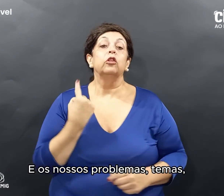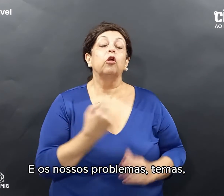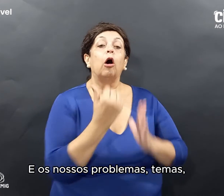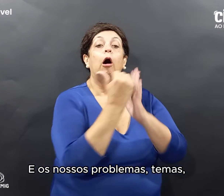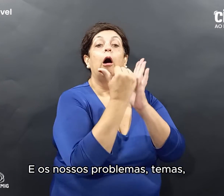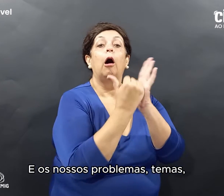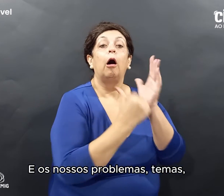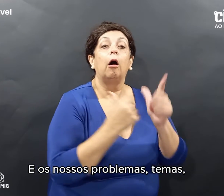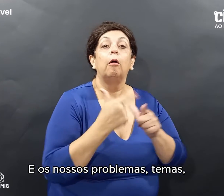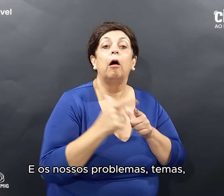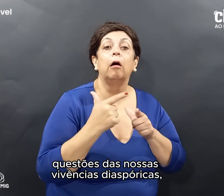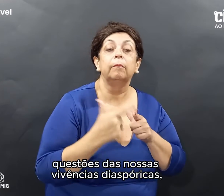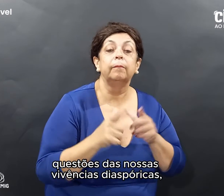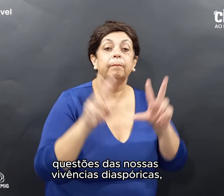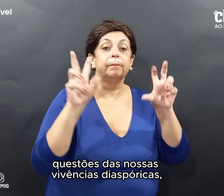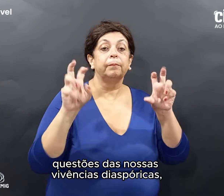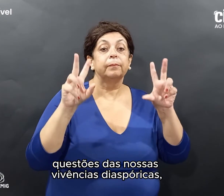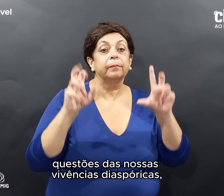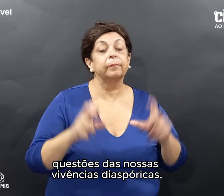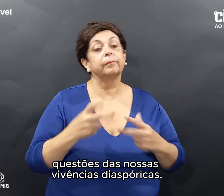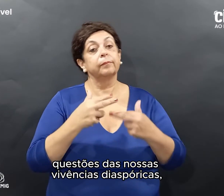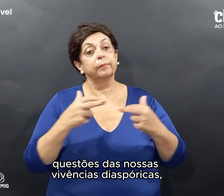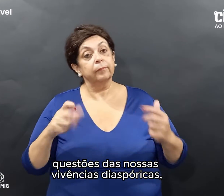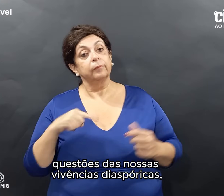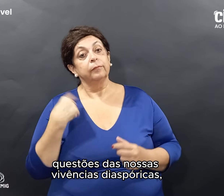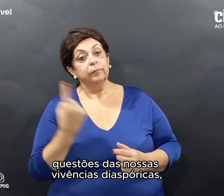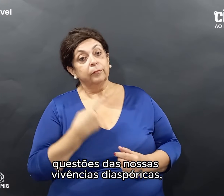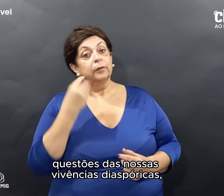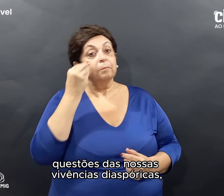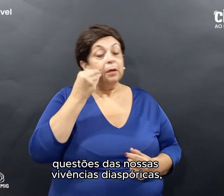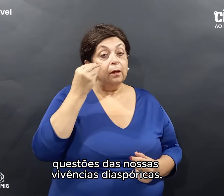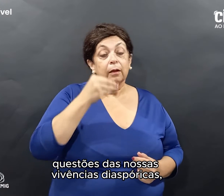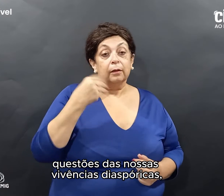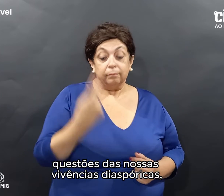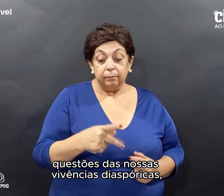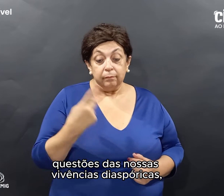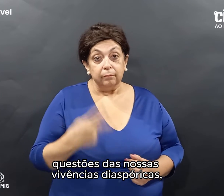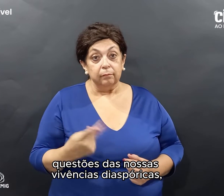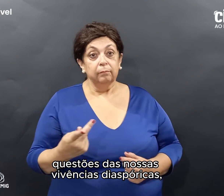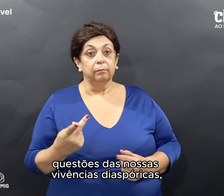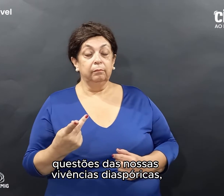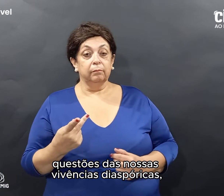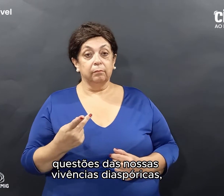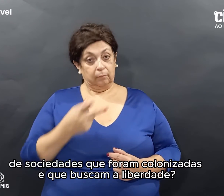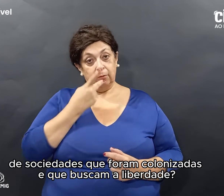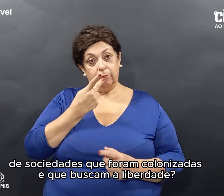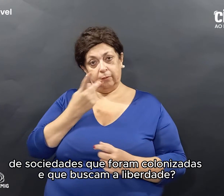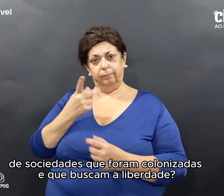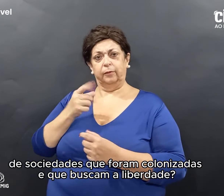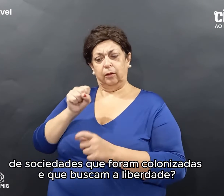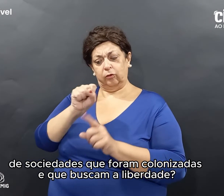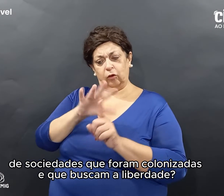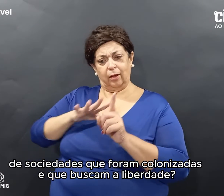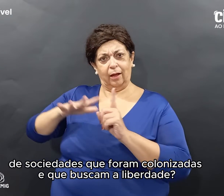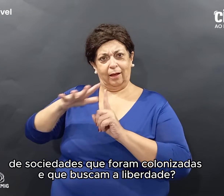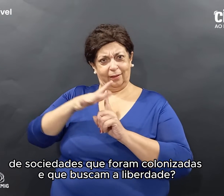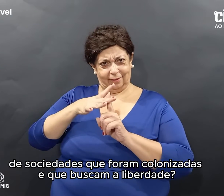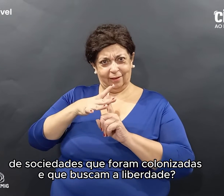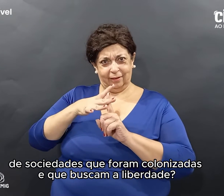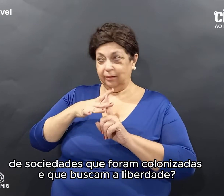nossos problemas, temas, questões das nossas vivências diaspóricas, né, de sociedades que